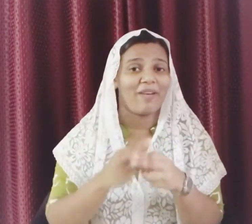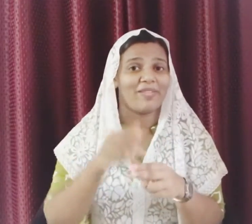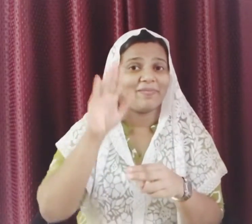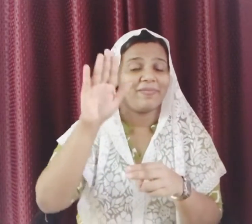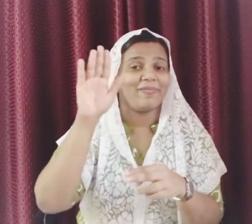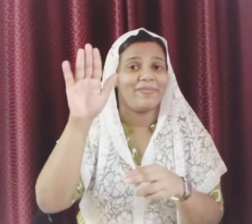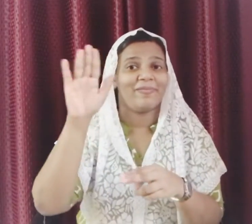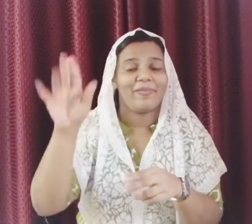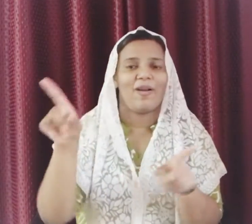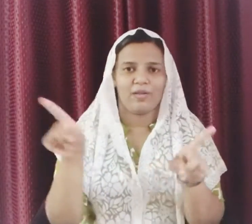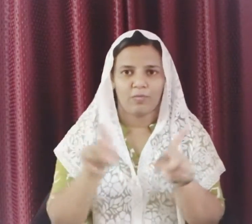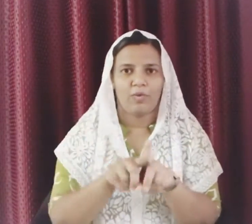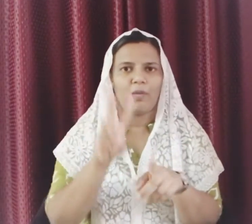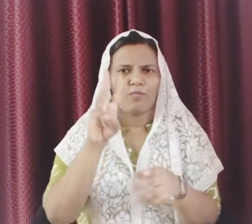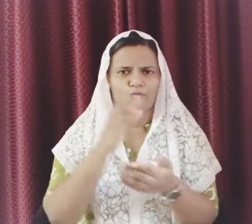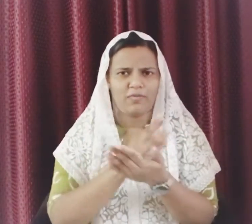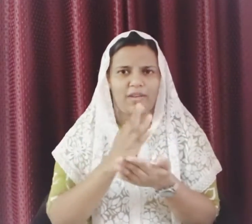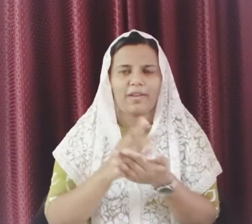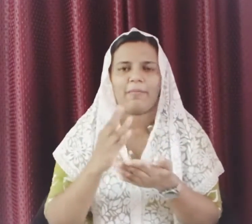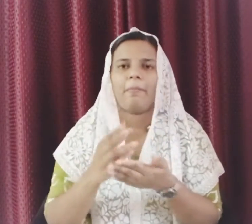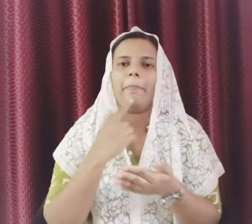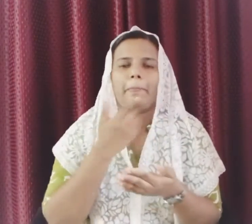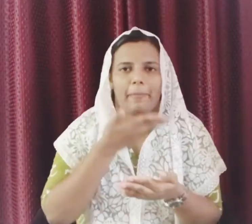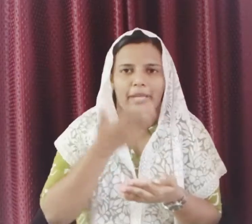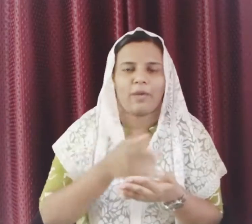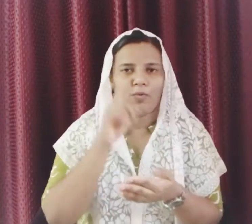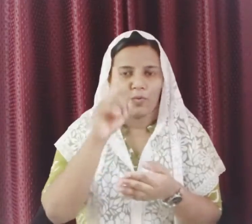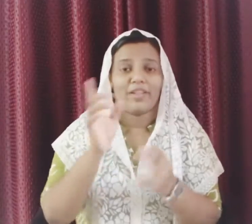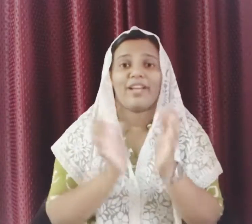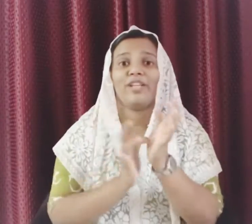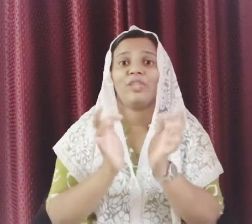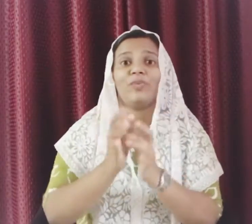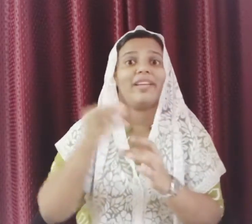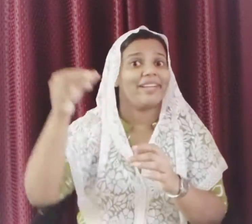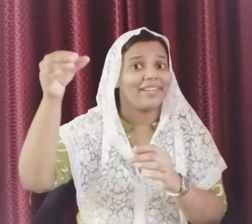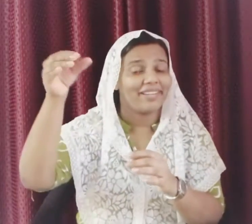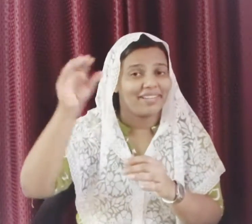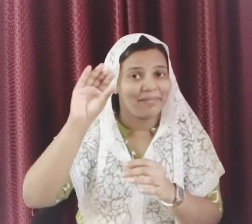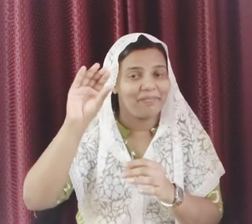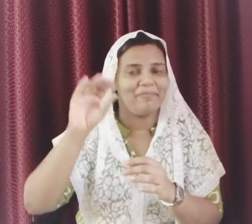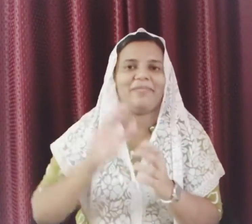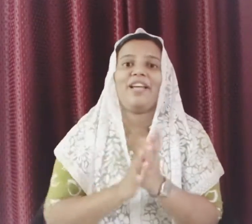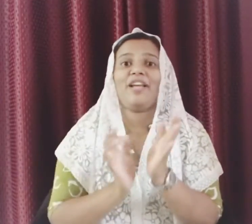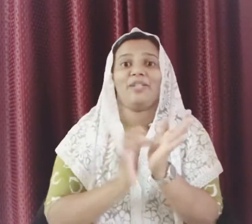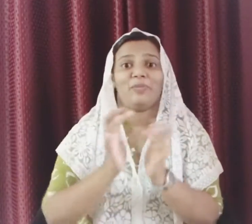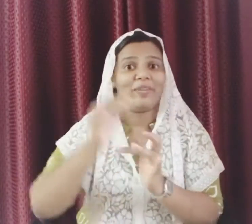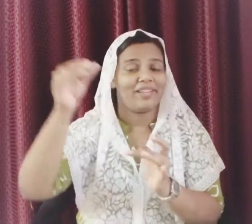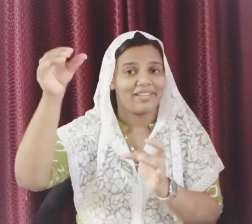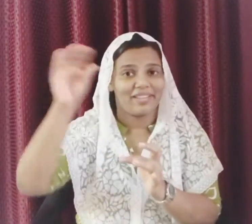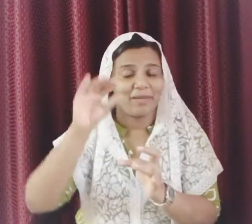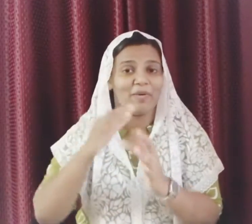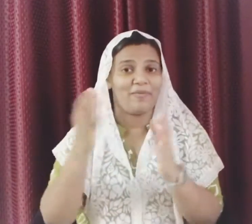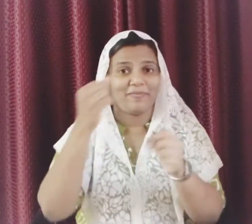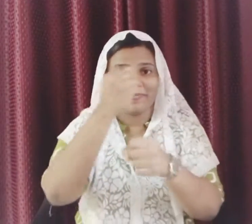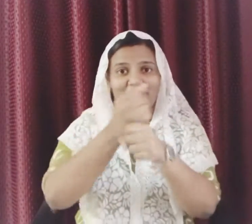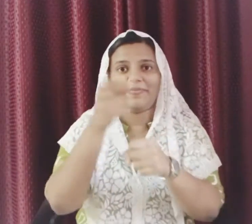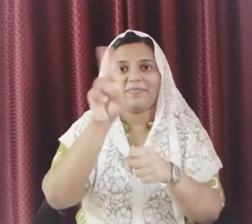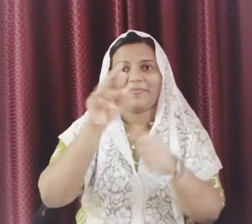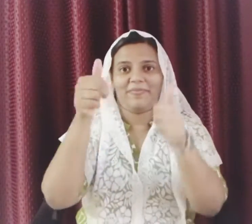പ്രധാനപ്പെട്ട മൂന്ന് ഘടകങ്ങൾ: ഒന്ന്, കർത്താവായ യേശു ക്രിസ്തുവിൻ്റെ കൃപ, അൺമെറിറ്റഡ് ഫേവർ ഓഫ് ജീസസ് ക്രൈസ്റ്റ് അല്ലെങ്കിൽ ഗ്രേസ് ഓഫ് ജീസസ് ക്രൈസ്റ്റ്.